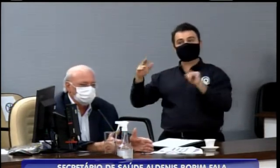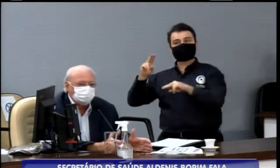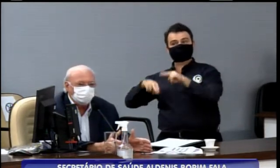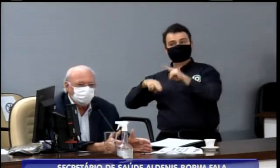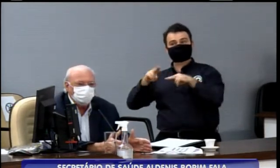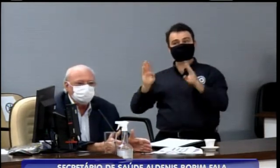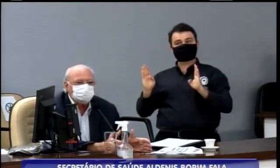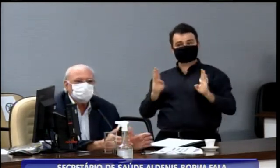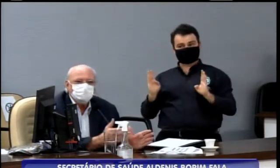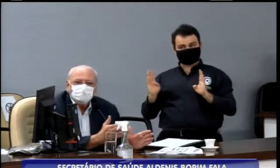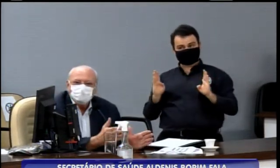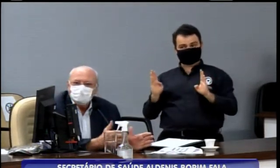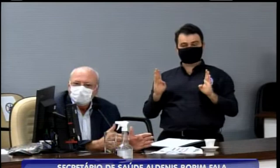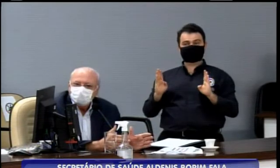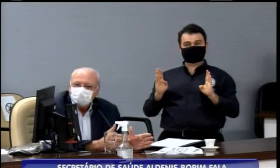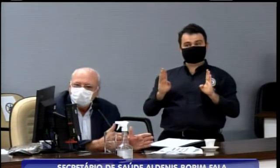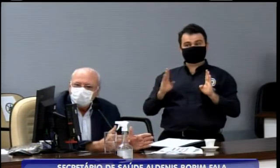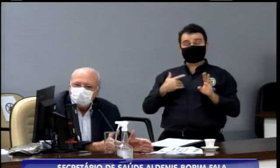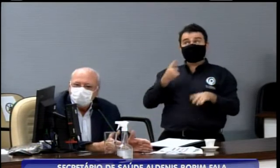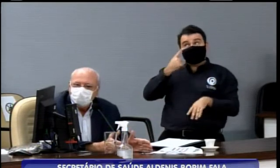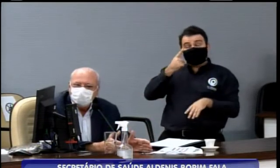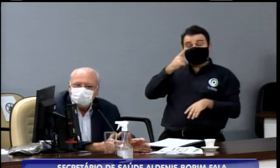milhões, principalmente,